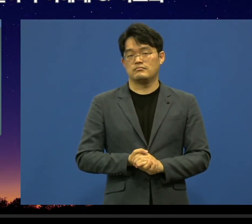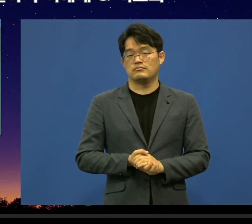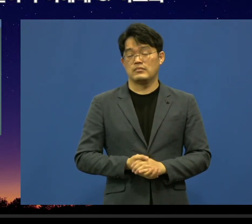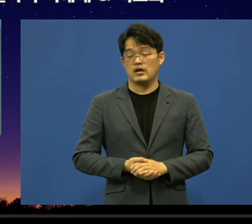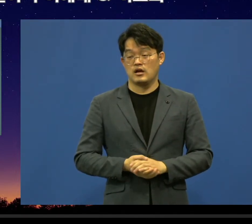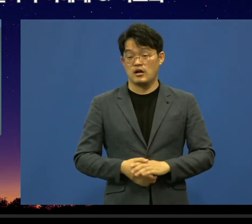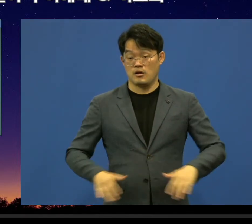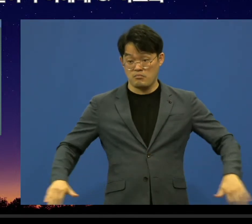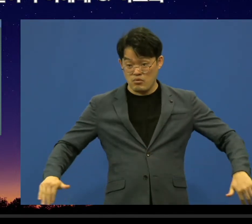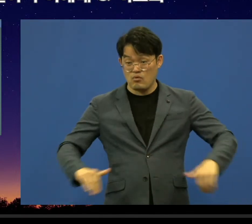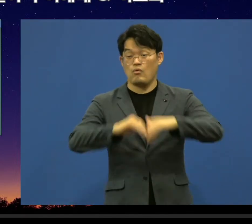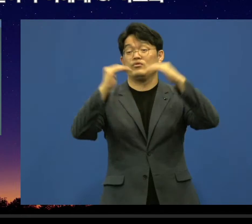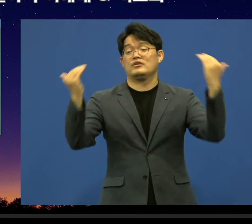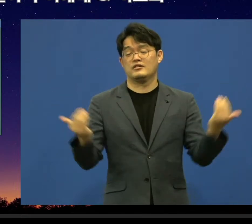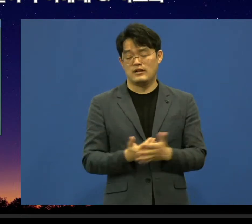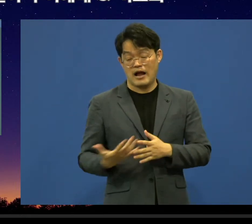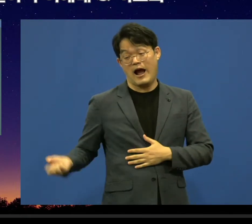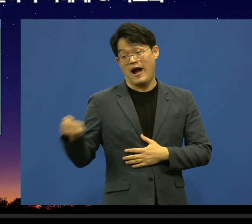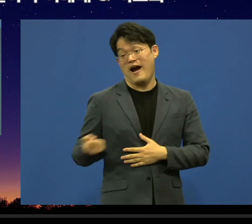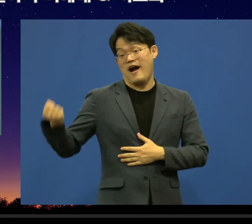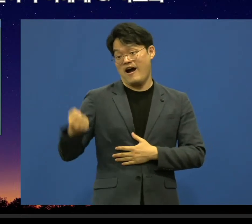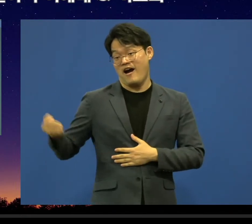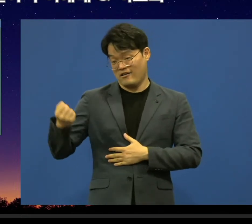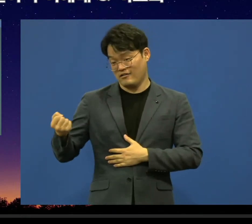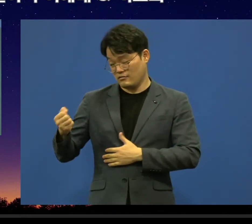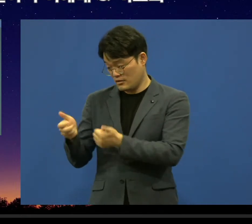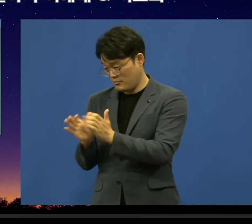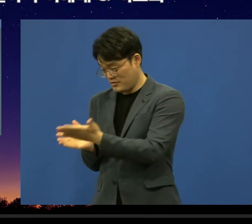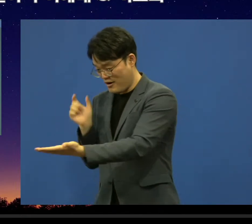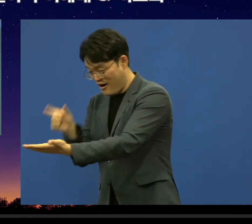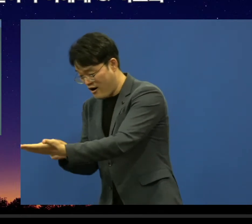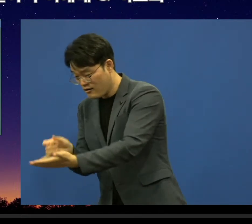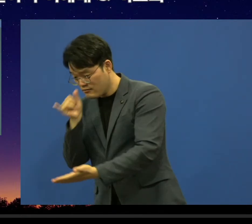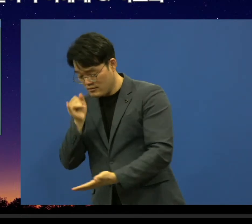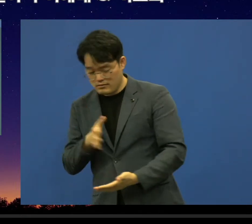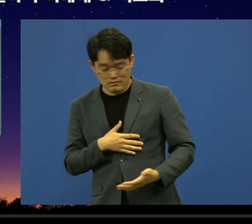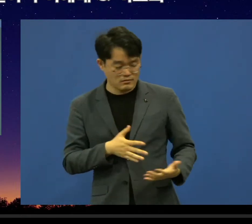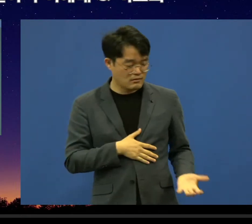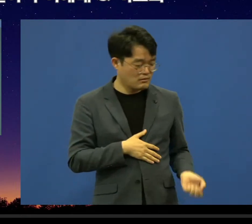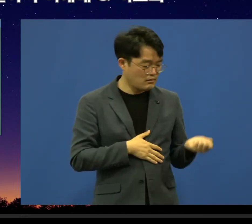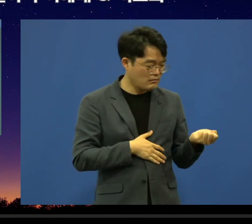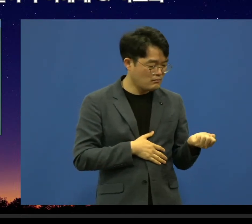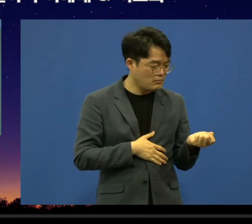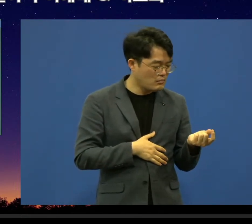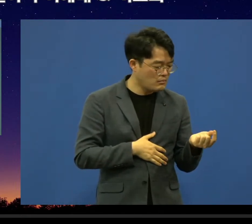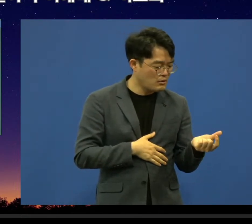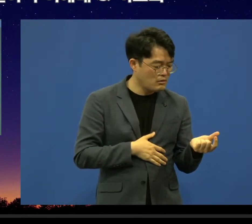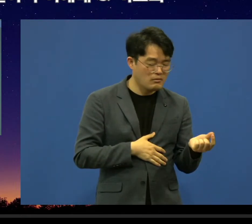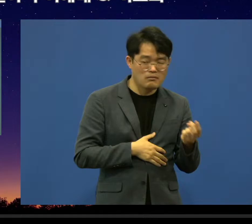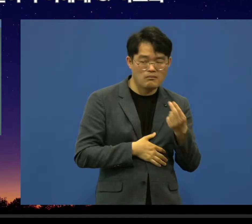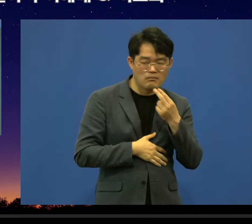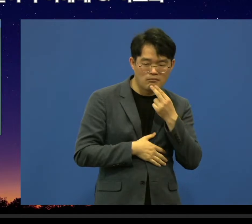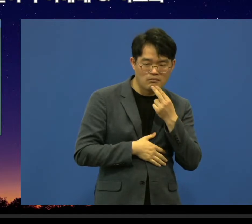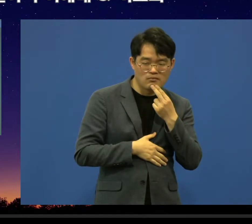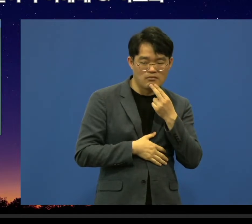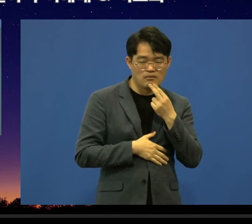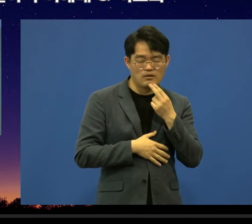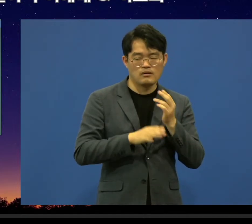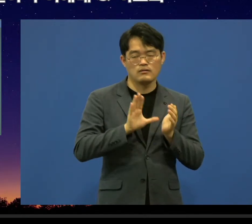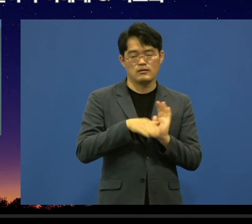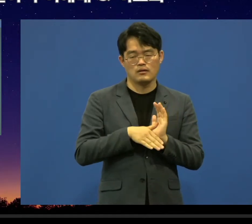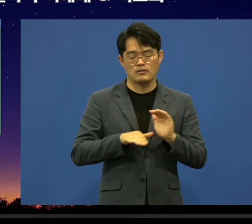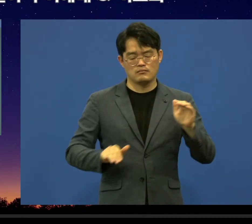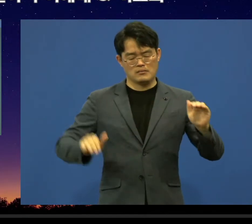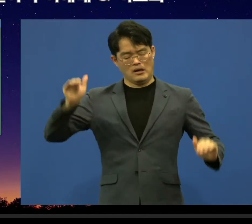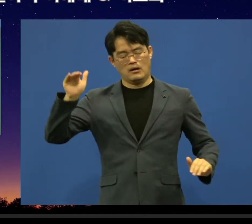모든 것을 가졌다고 하는데 요만큼도 없는 나 자신을 발견할 때 우리는 이 고민에 빠지게